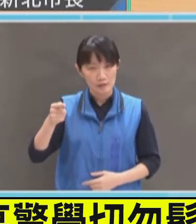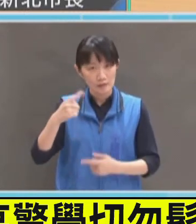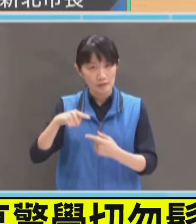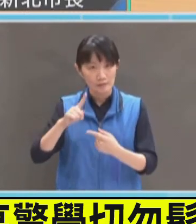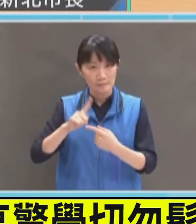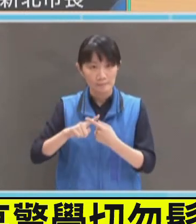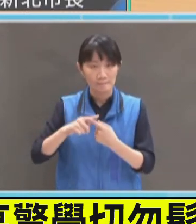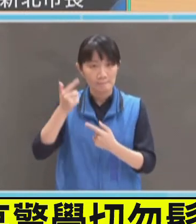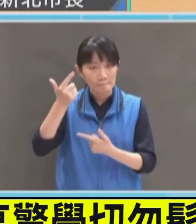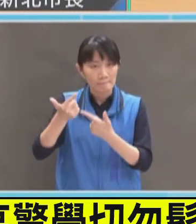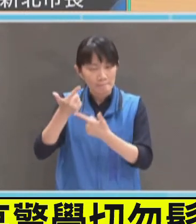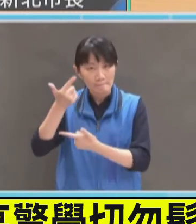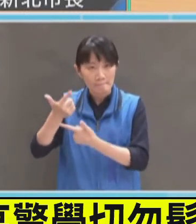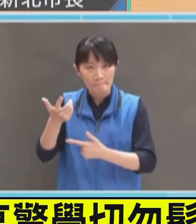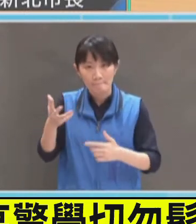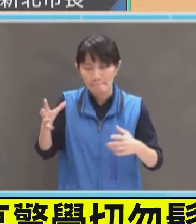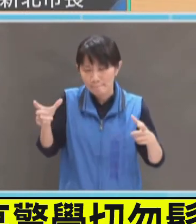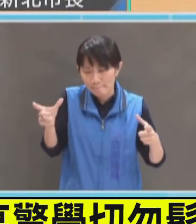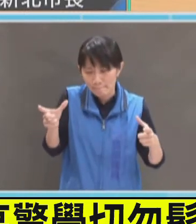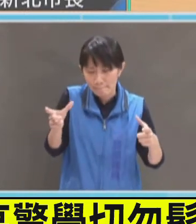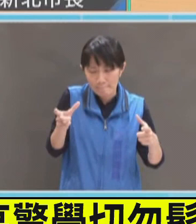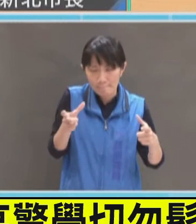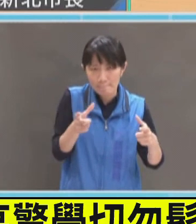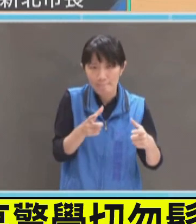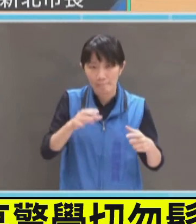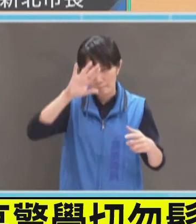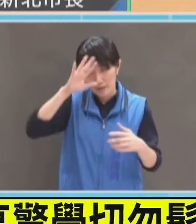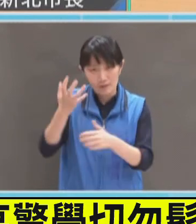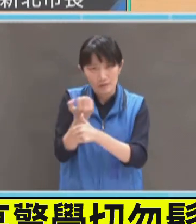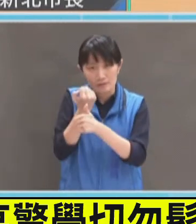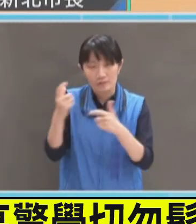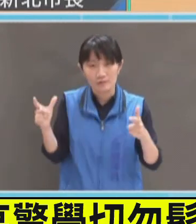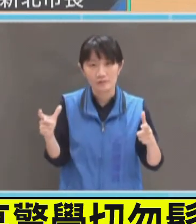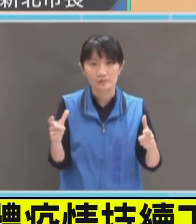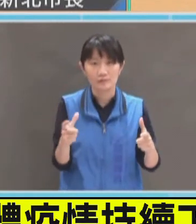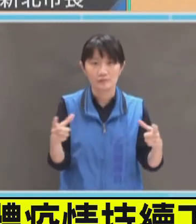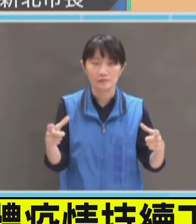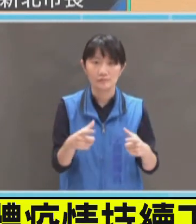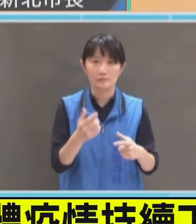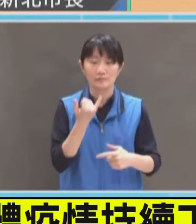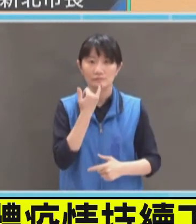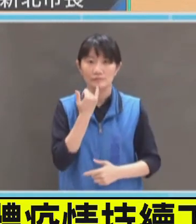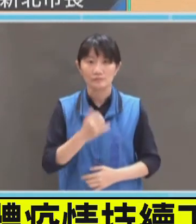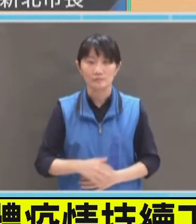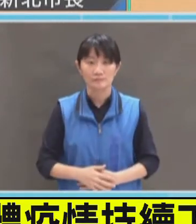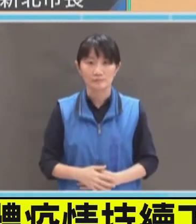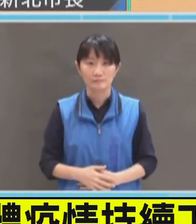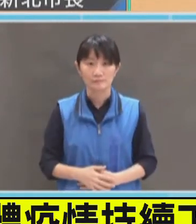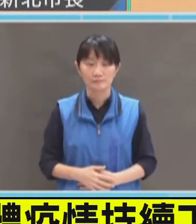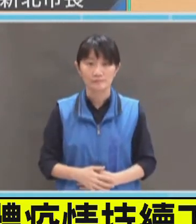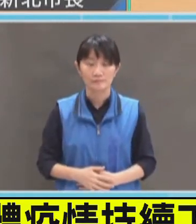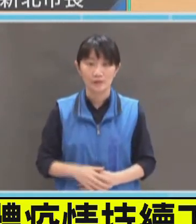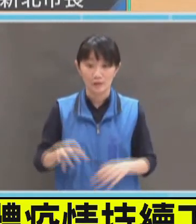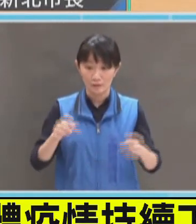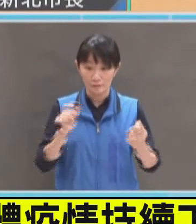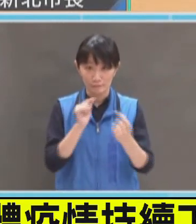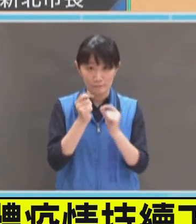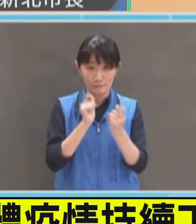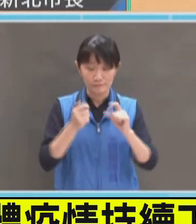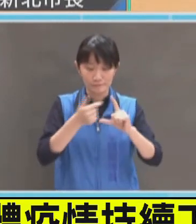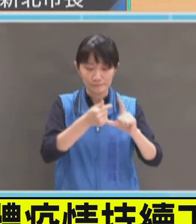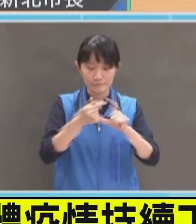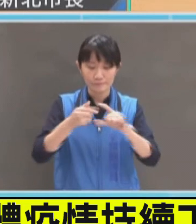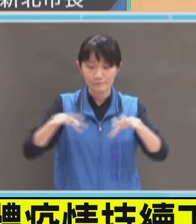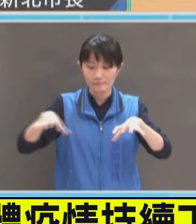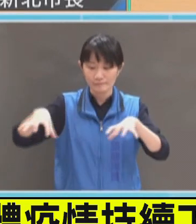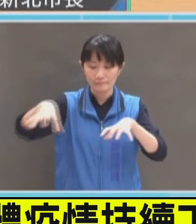坚壁清野，逐渐逐渐的把它收化，防卫保卫在里面。所以在周遭的几个边区的这些区一定